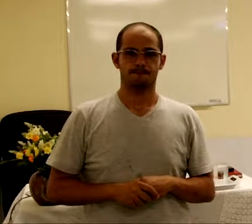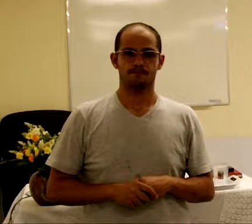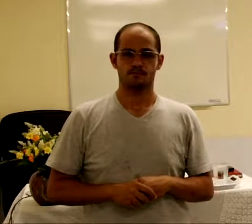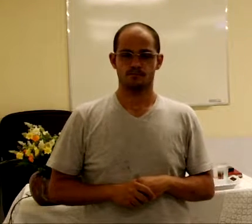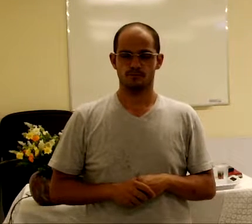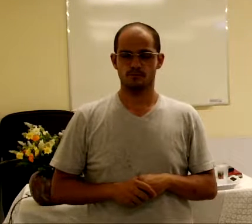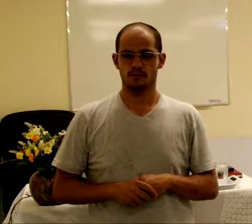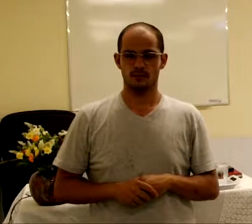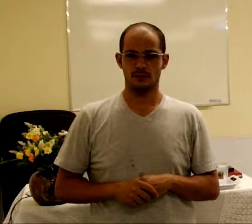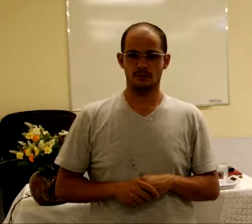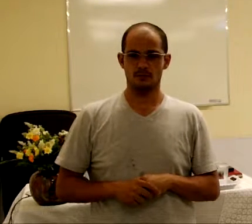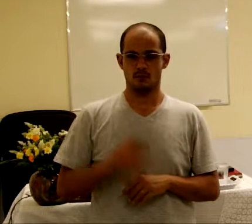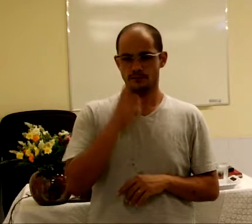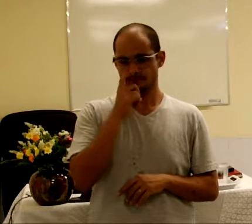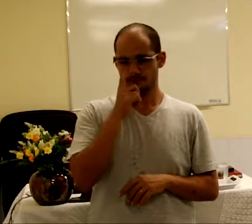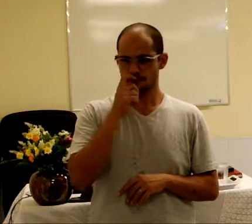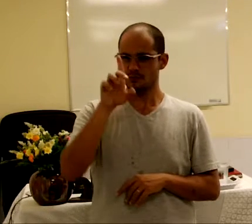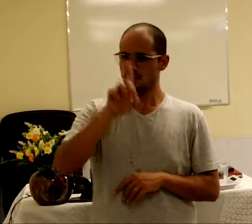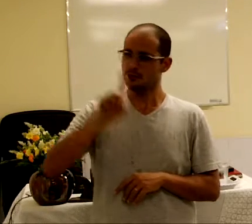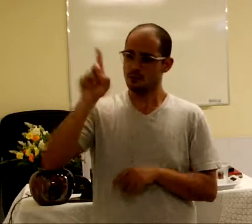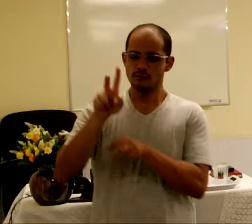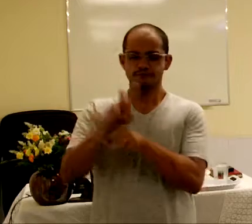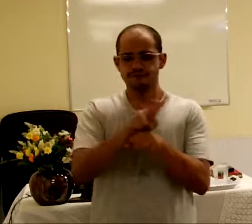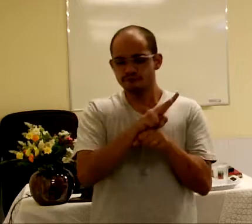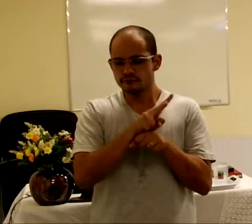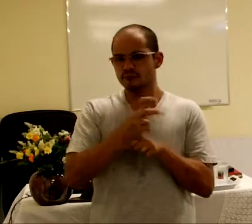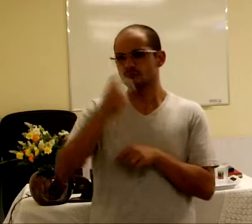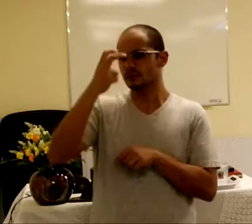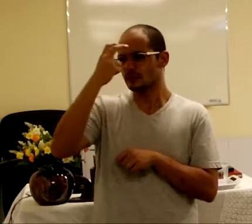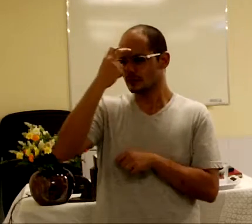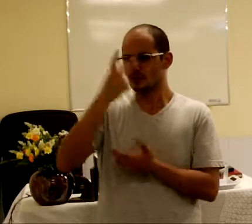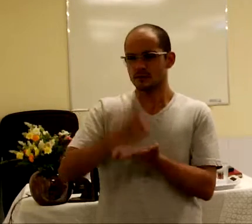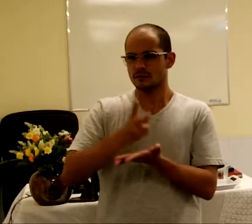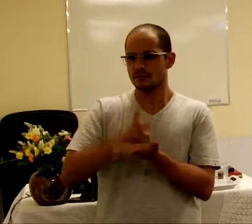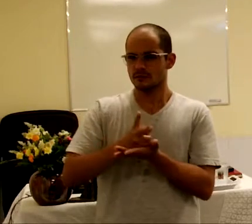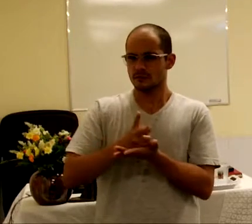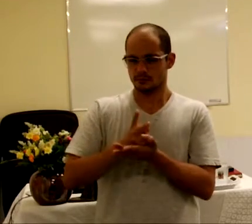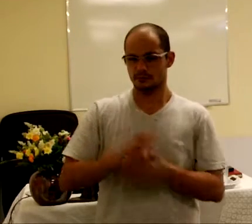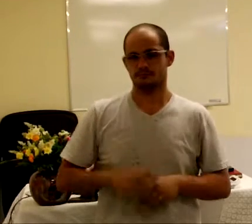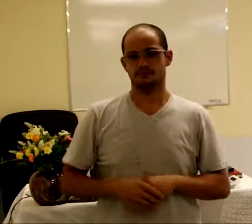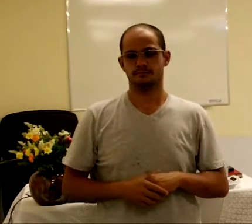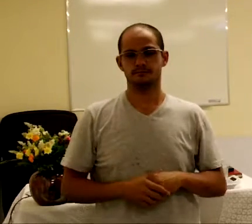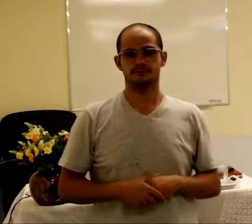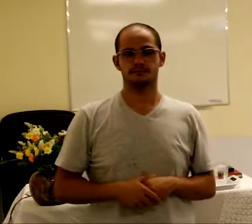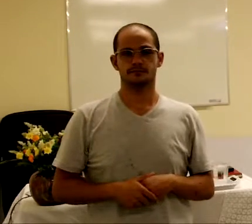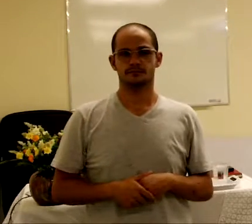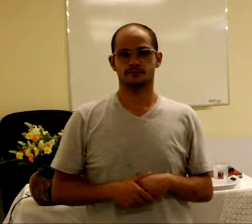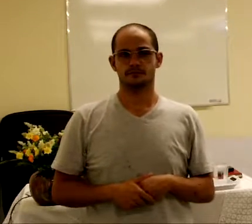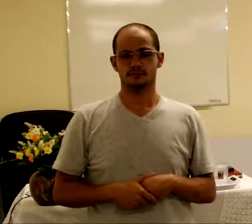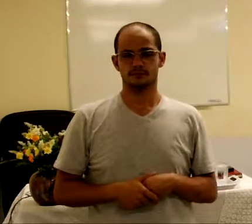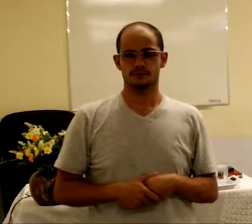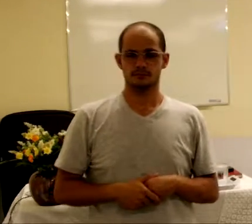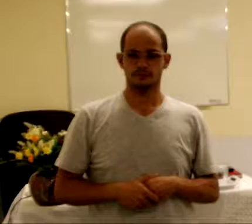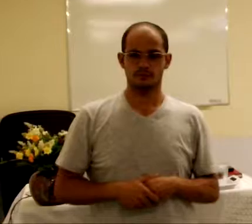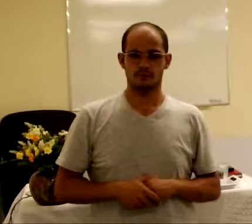Deus está, a sua previdência, a sua inteligência, nos mais ínfimos detalhes. Né? Isso é importante